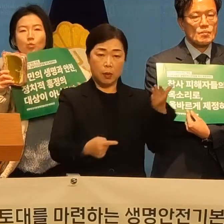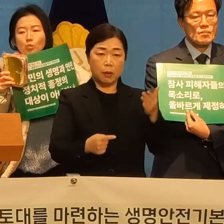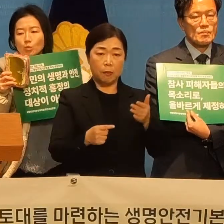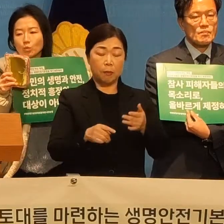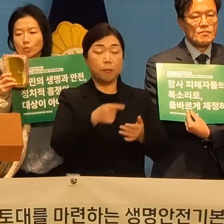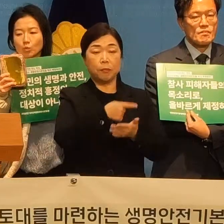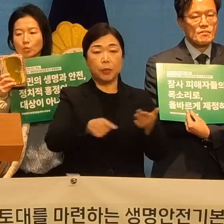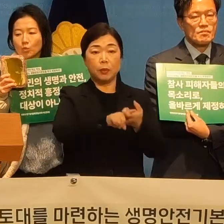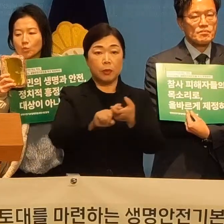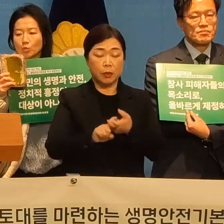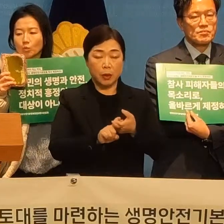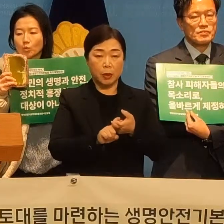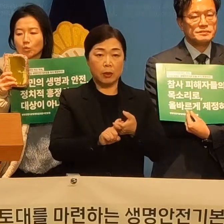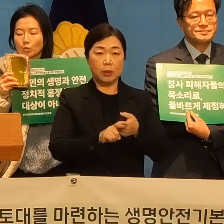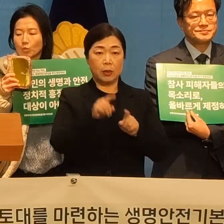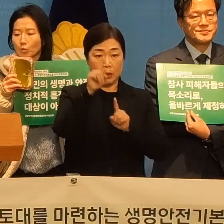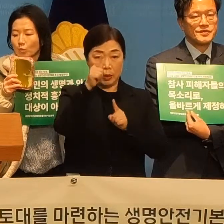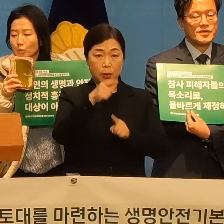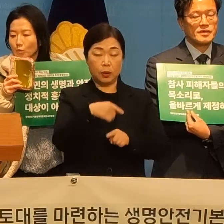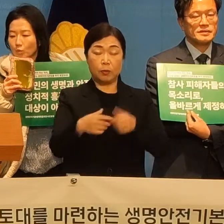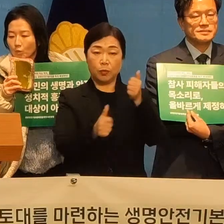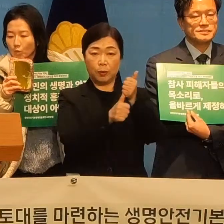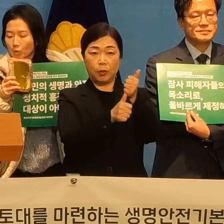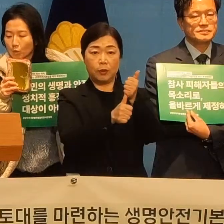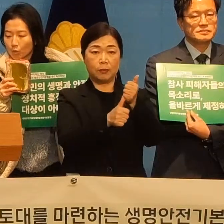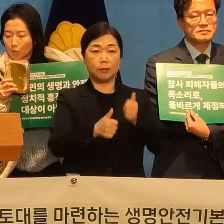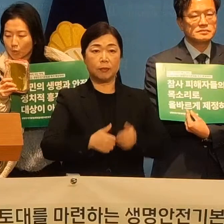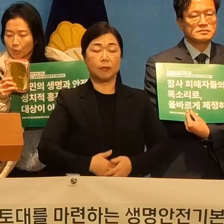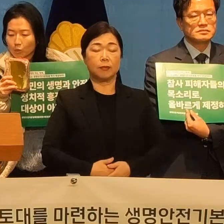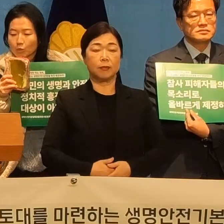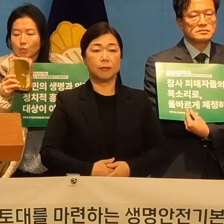재난참사피해연대의 이상학 부대표님 함께 해주셨습니다.